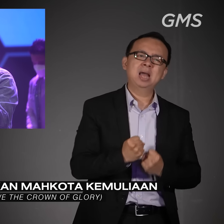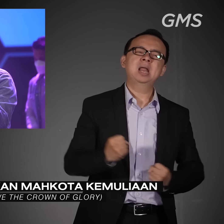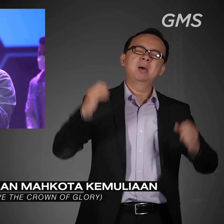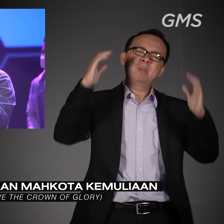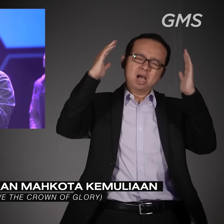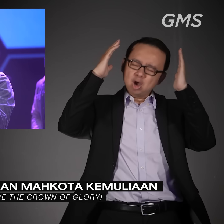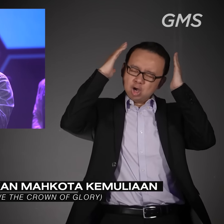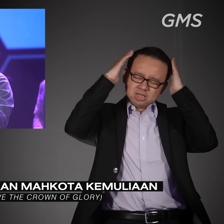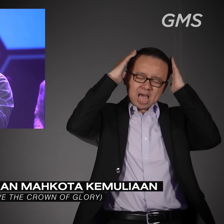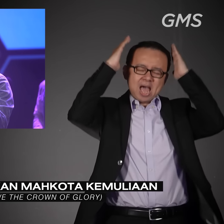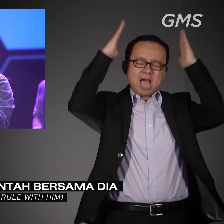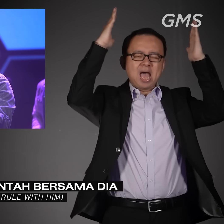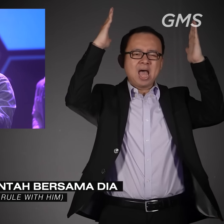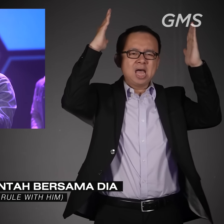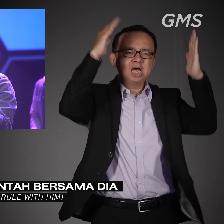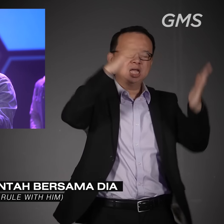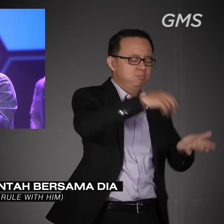mahkota